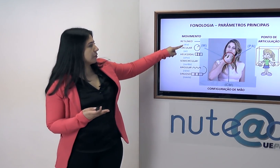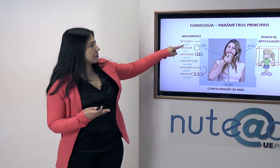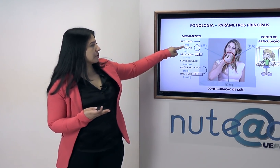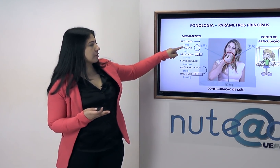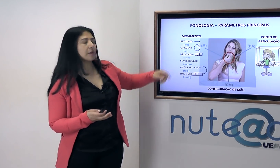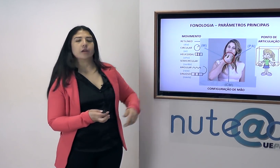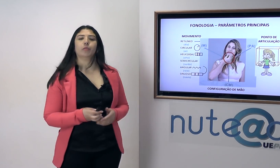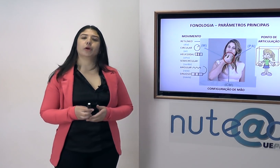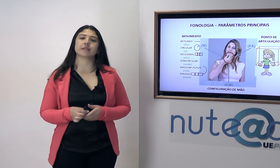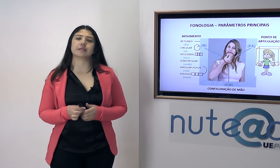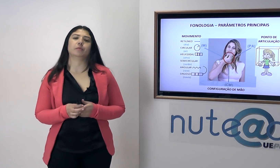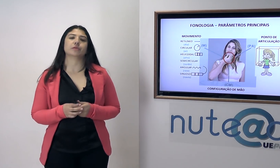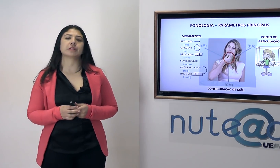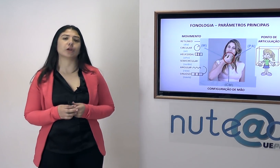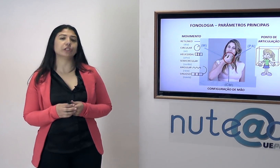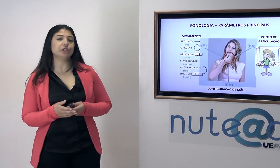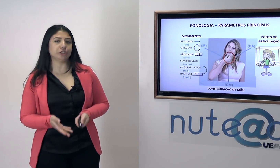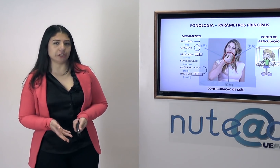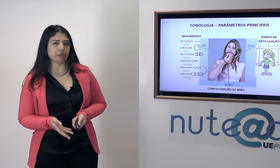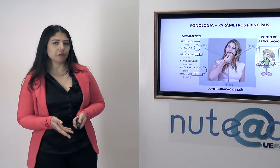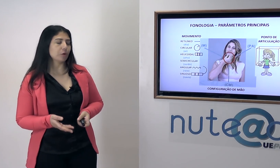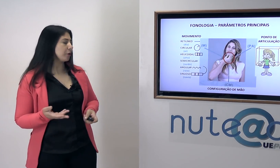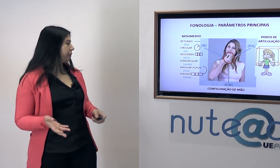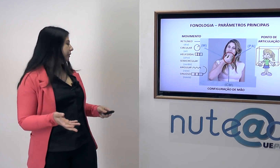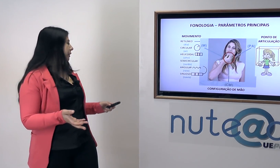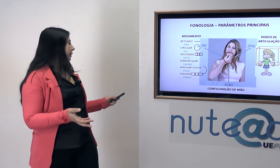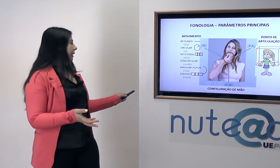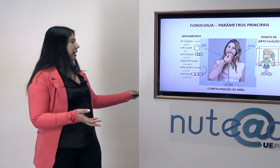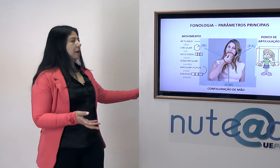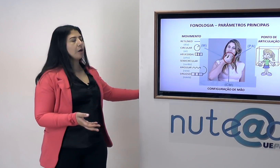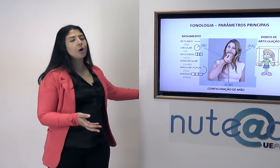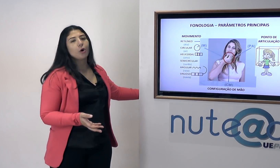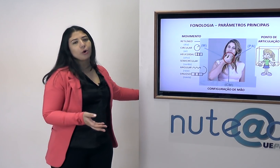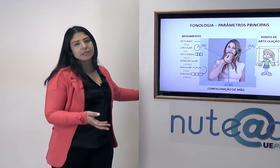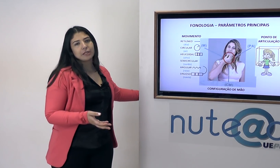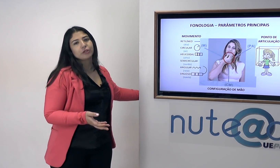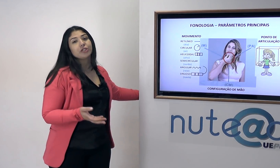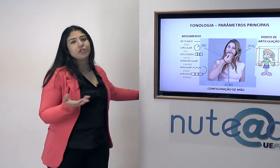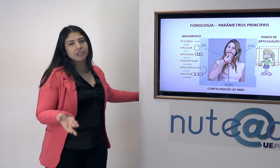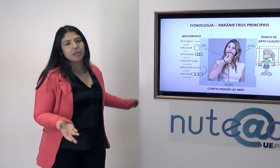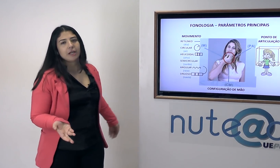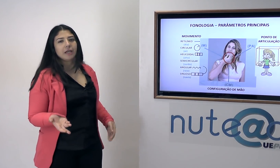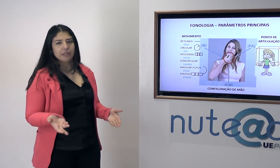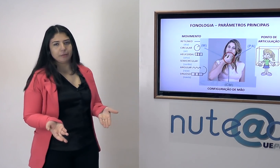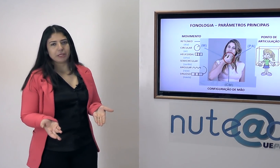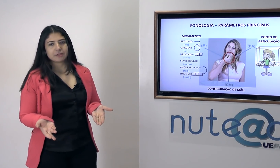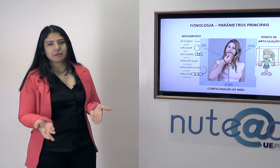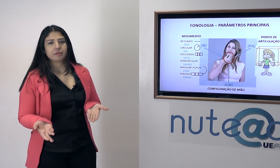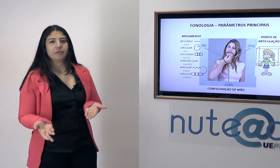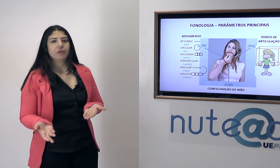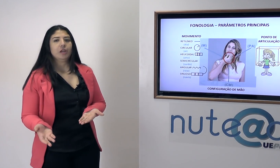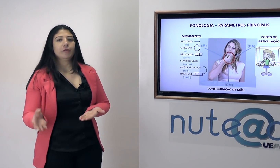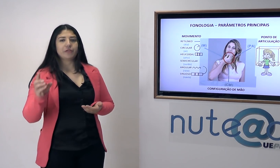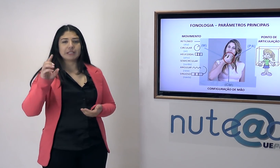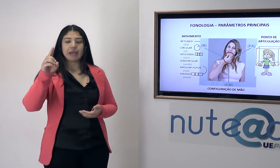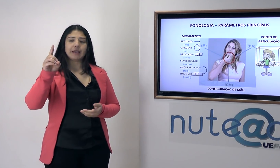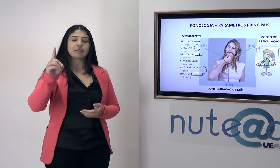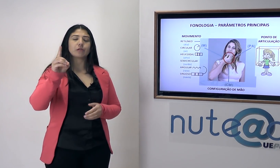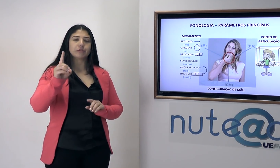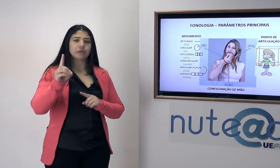retilíneos, por exemplo, o sinal de dia. Como que eu vou trabalhar o sinal de dia em libras? Eu vou fazer essa